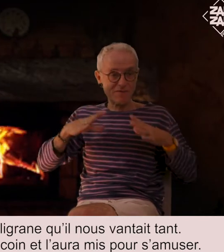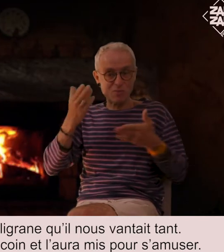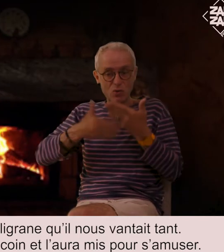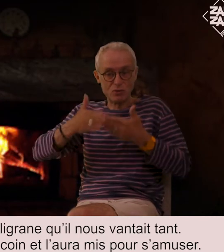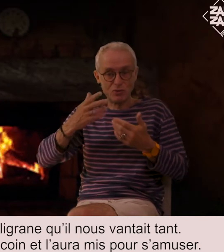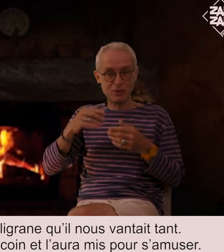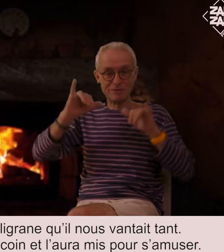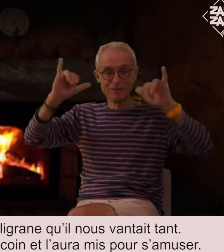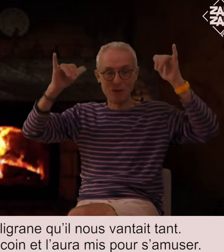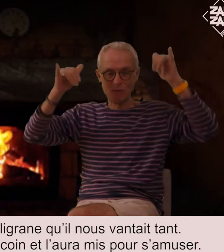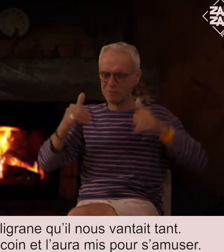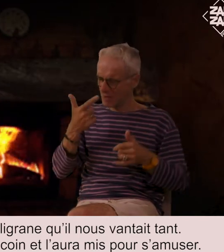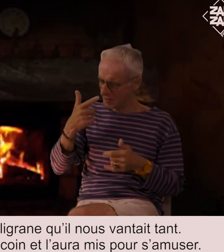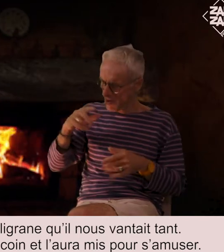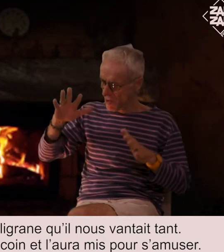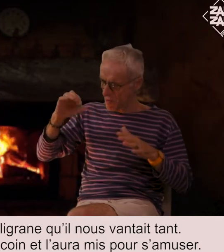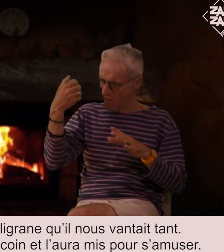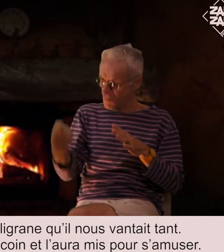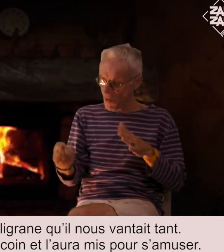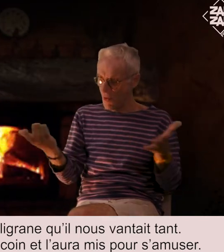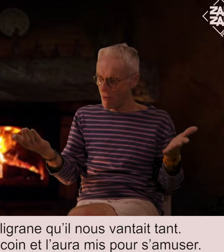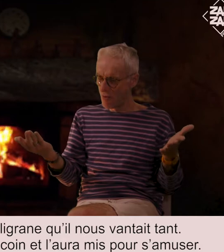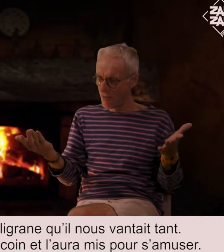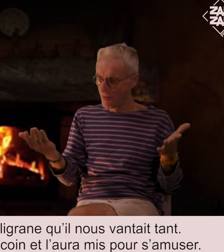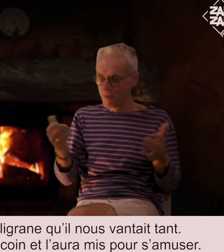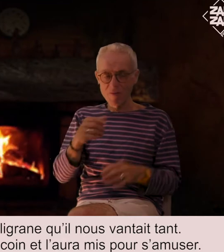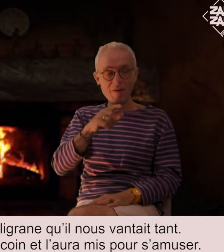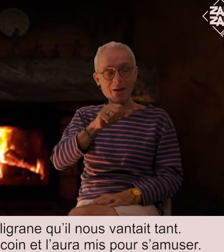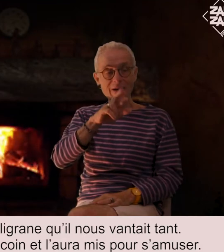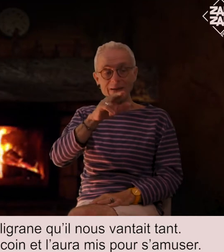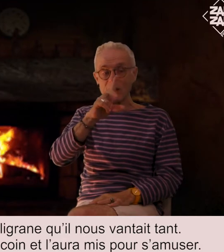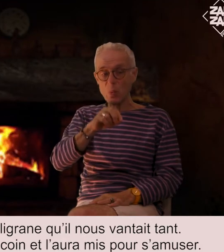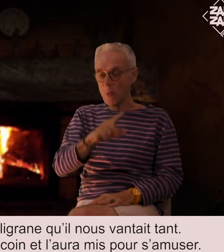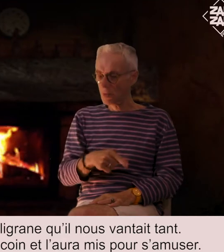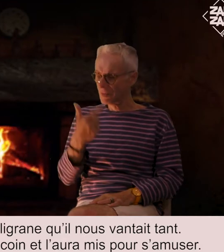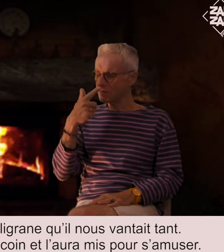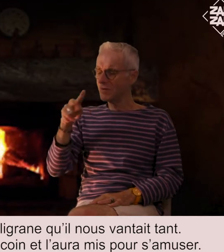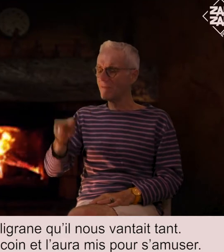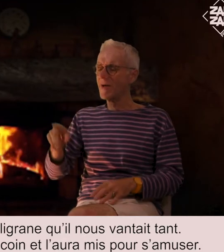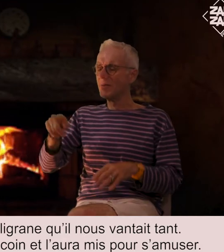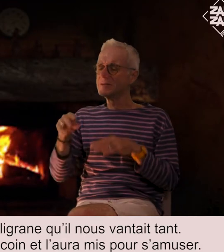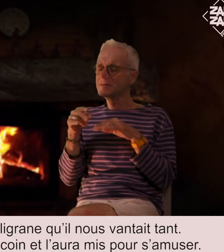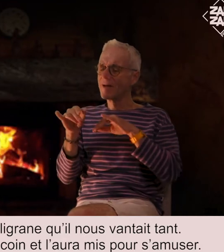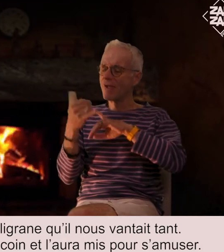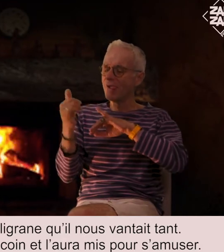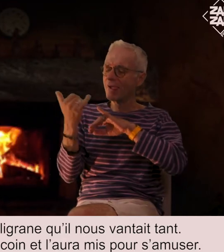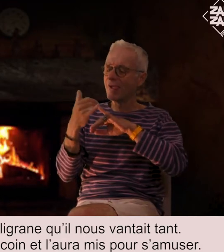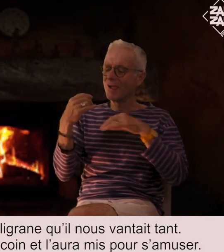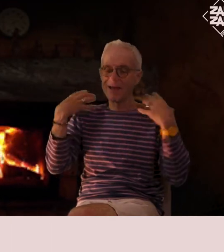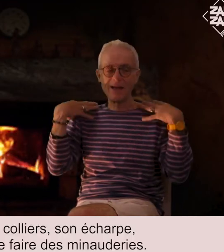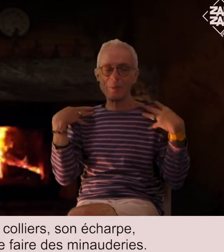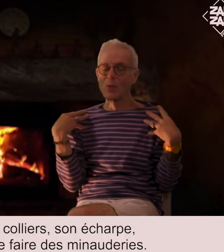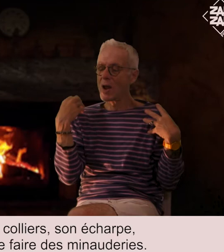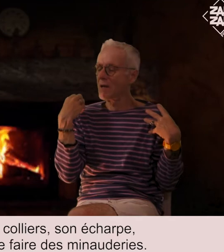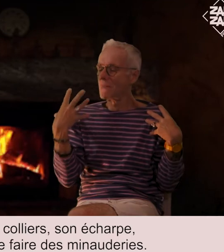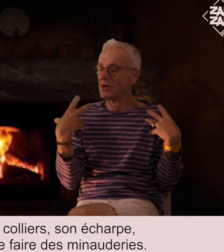mais à propos de quoi t'es-tu trouvé mal ajouta Borgnoli cela est bon pour une petite maîtresse qui a des épaules blanches